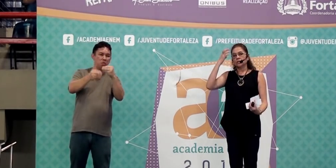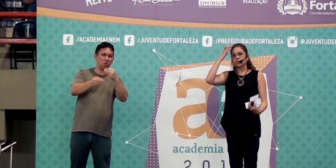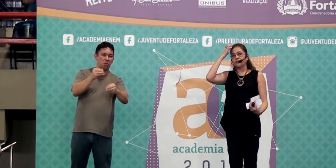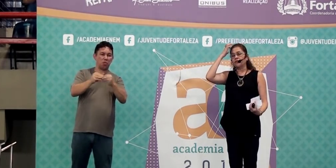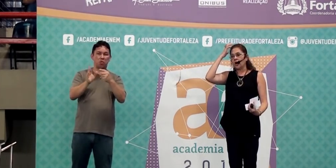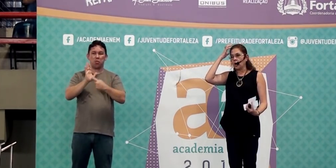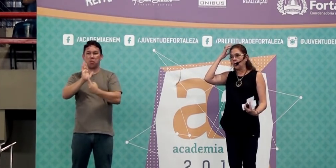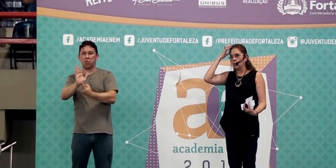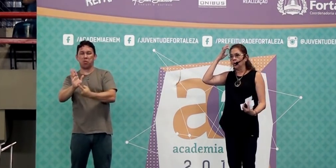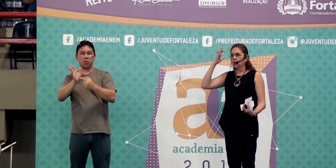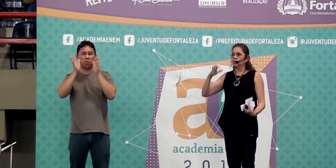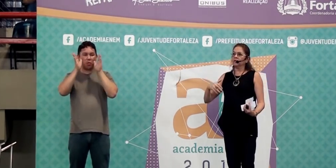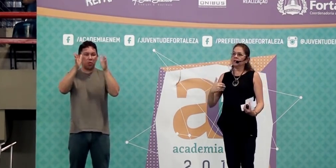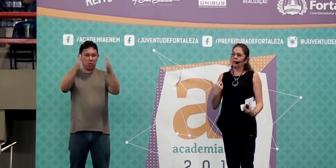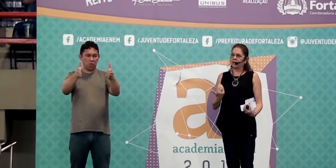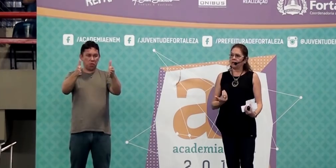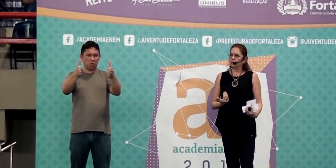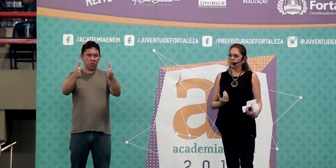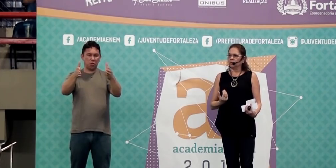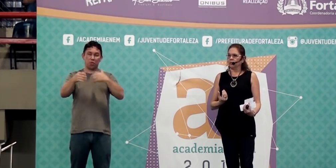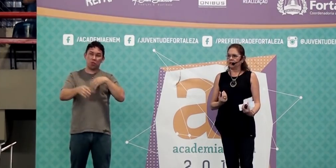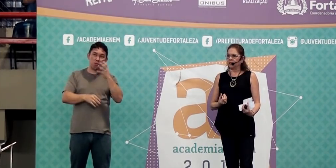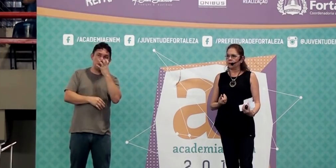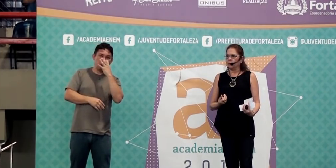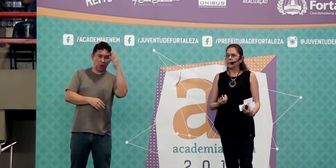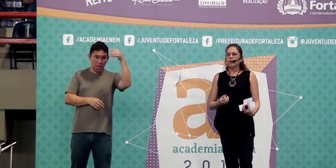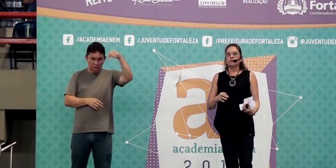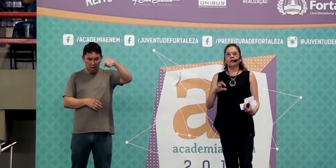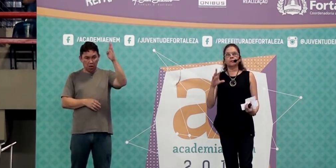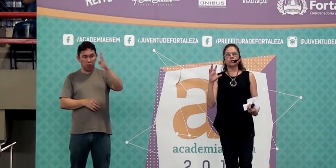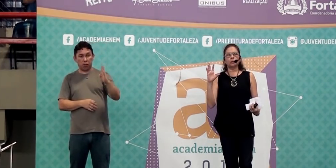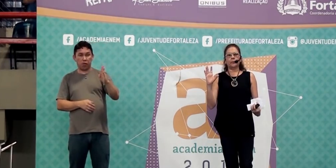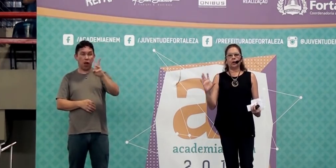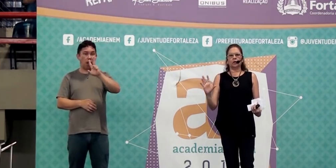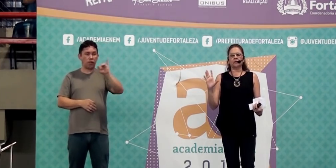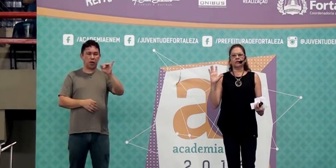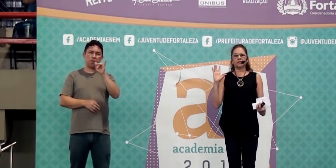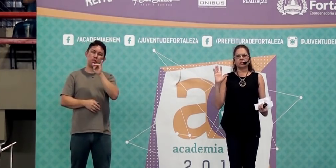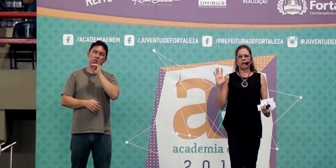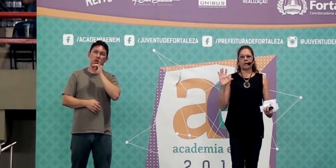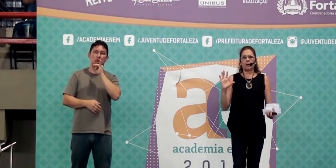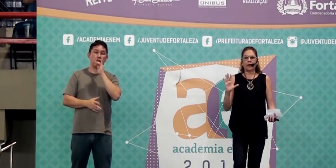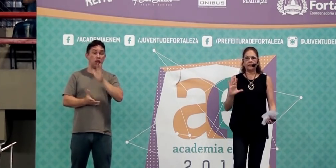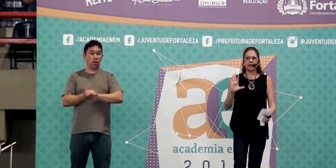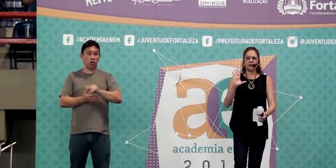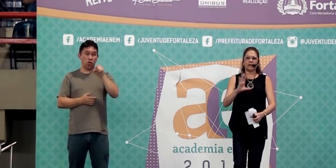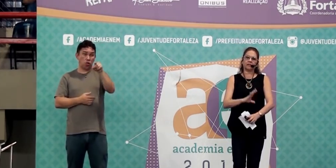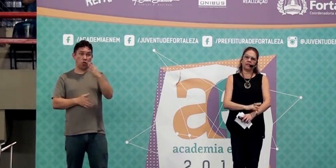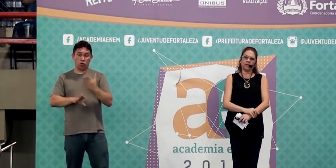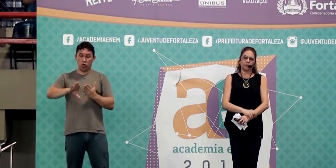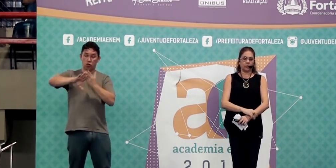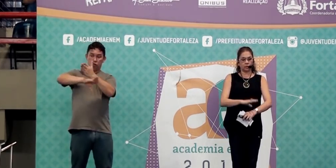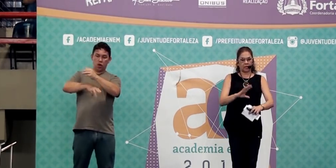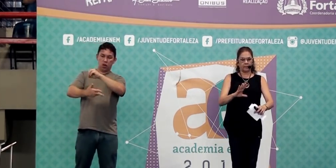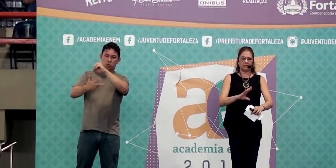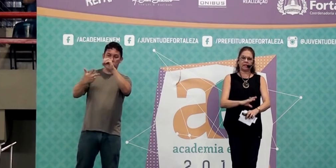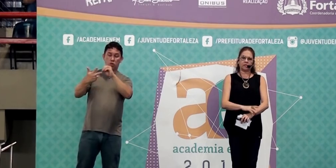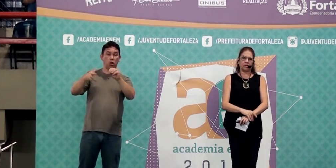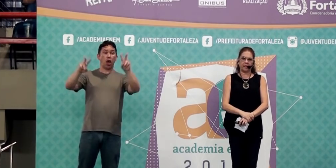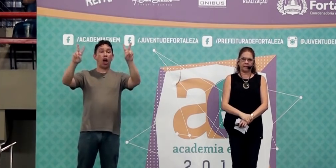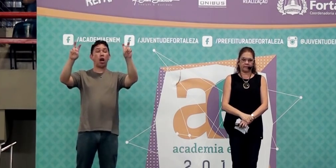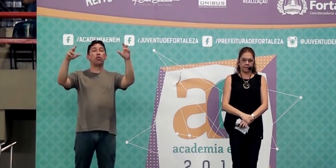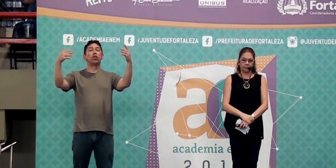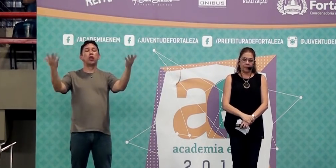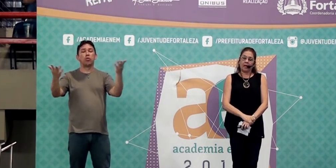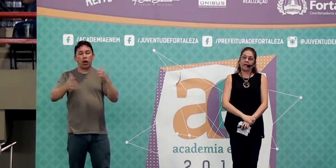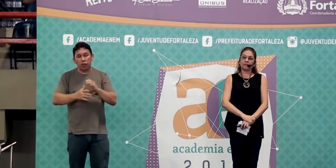de foco dos espectadores no Brasil, vamos supor que você chegue ao Enem desse ano e o tema